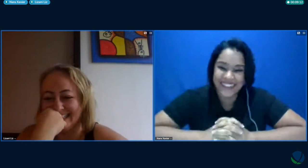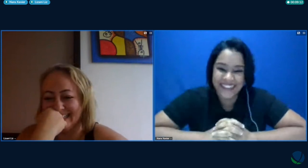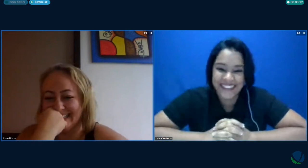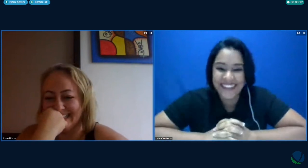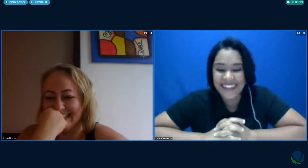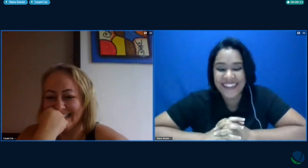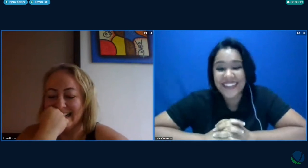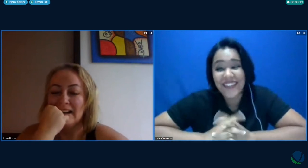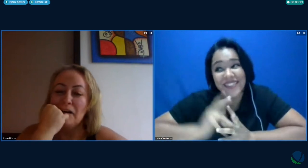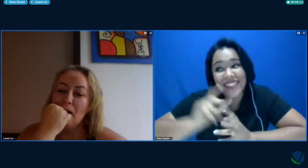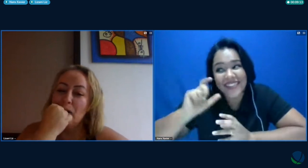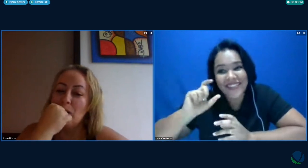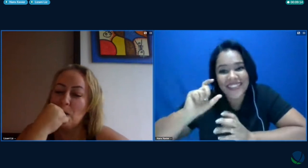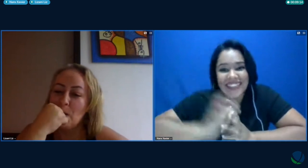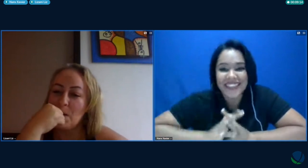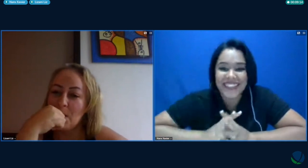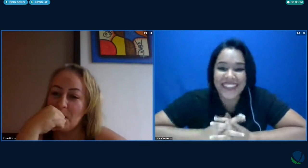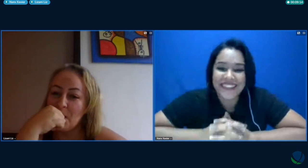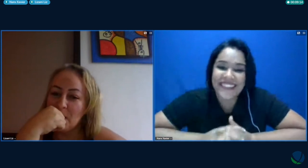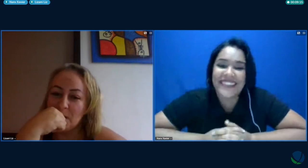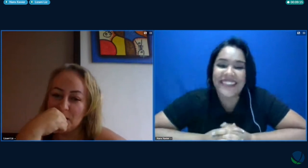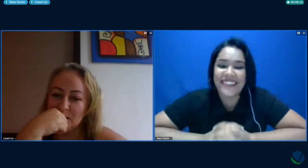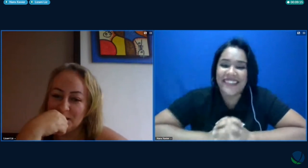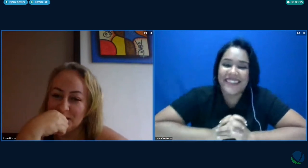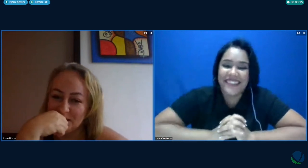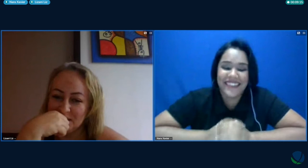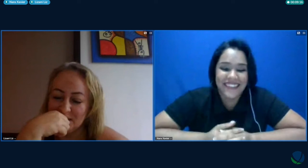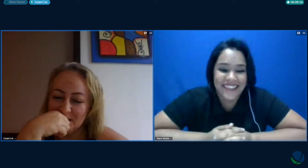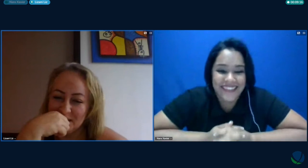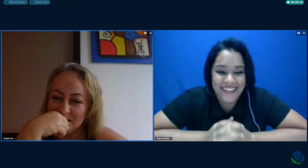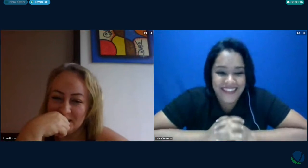nada. Falando que eu vi assim.